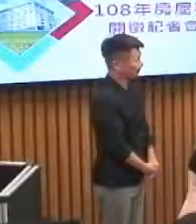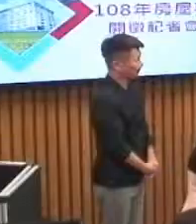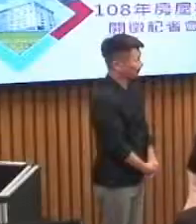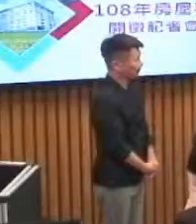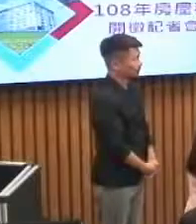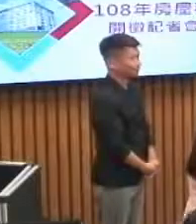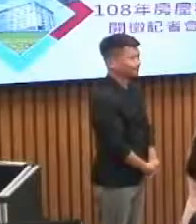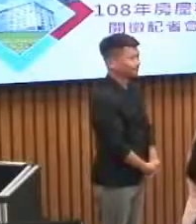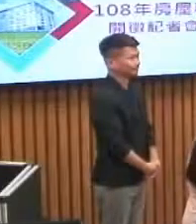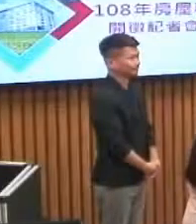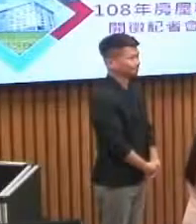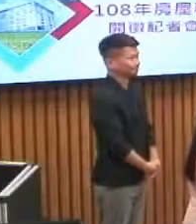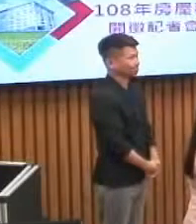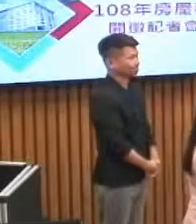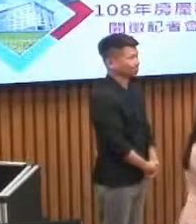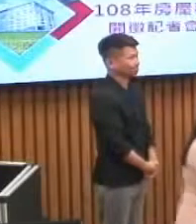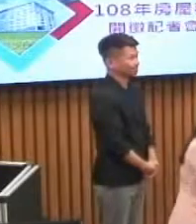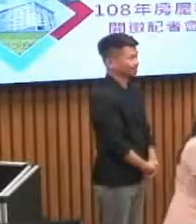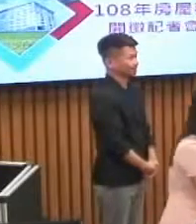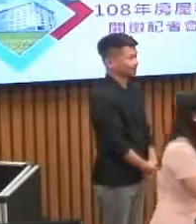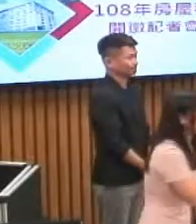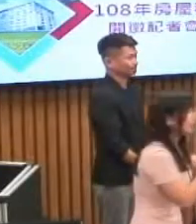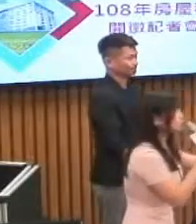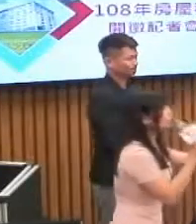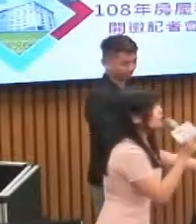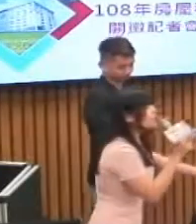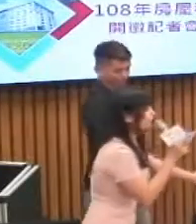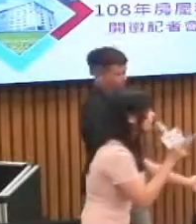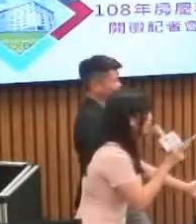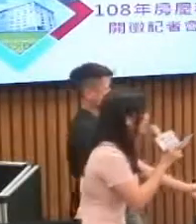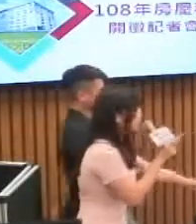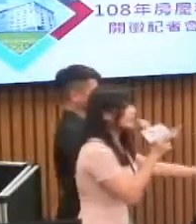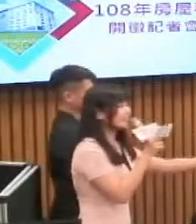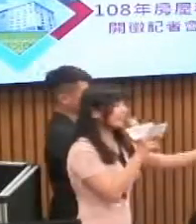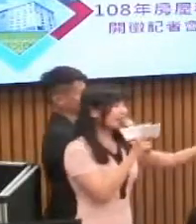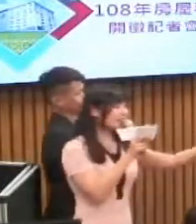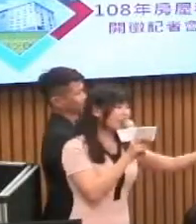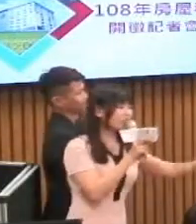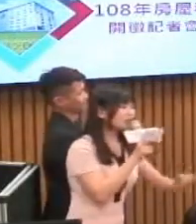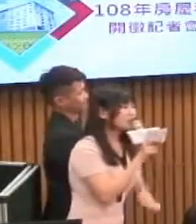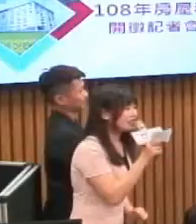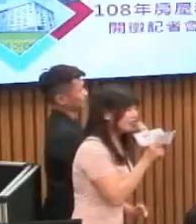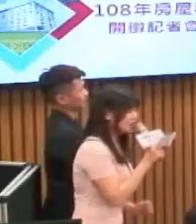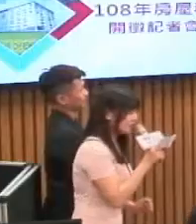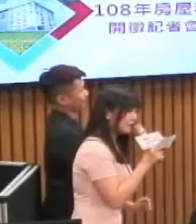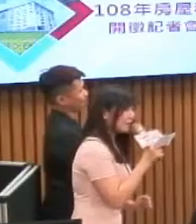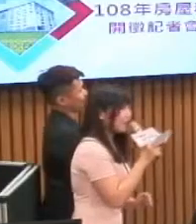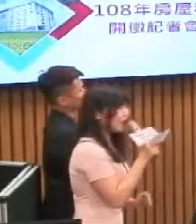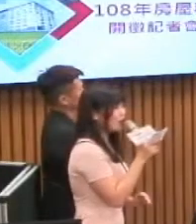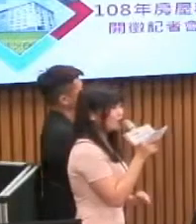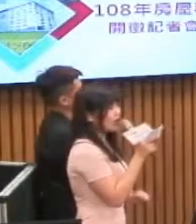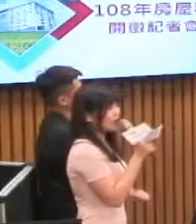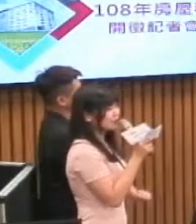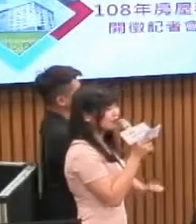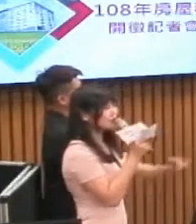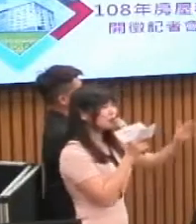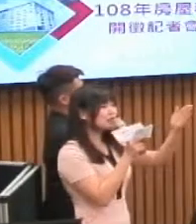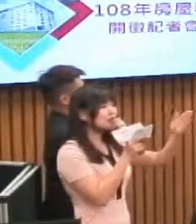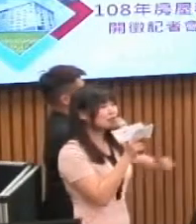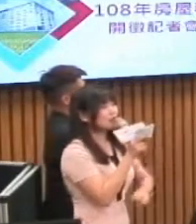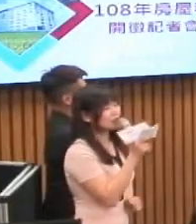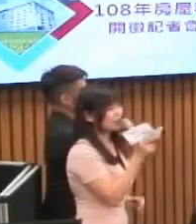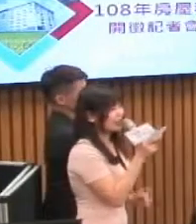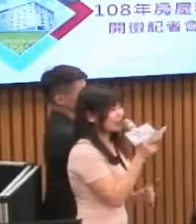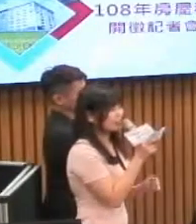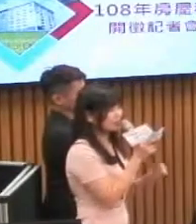好，那我们的一同和我们前方的主视觉合影，请各位长官，我们再一次看向中间的媒体朋友。好，先从